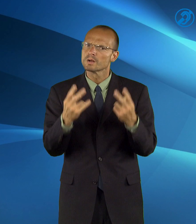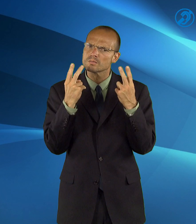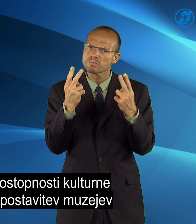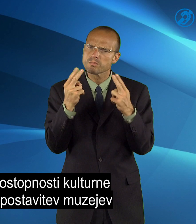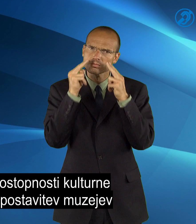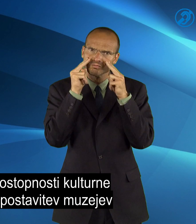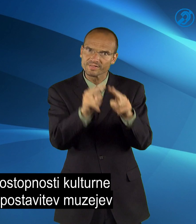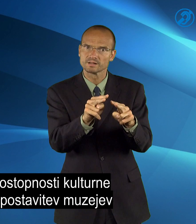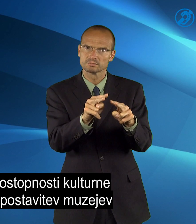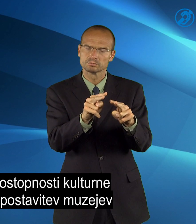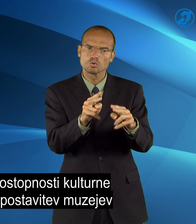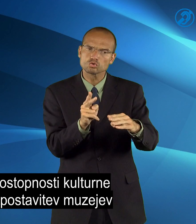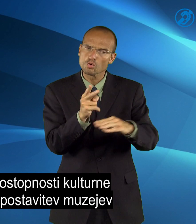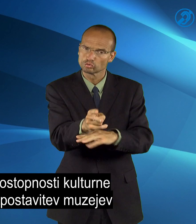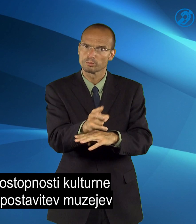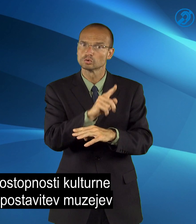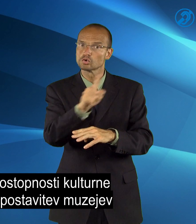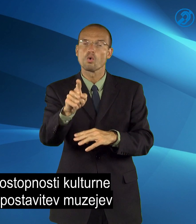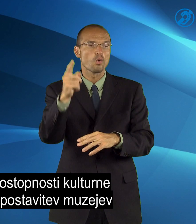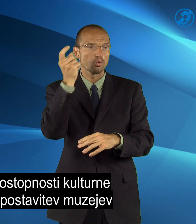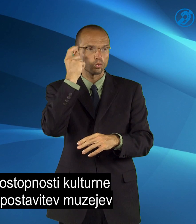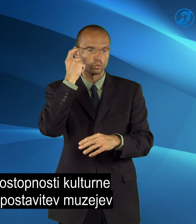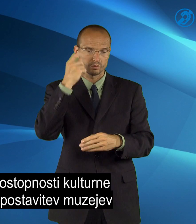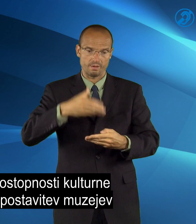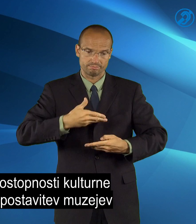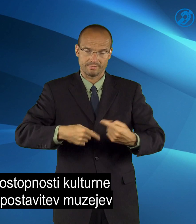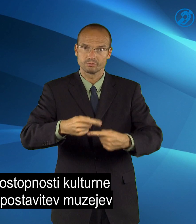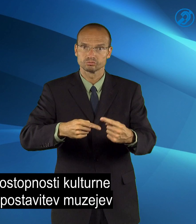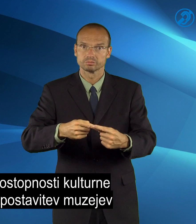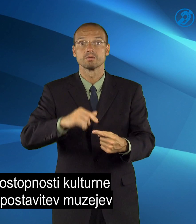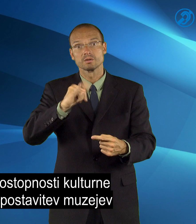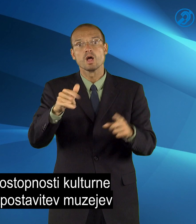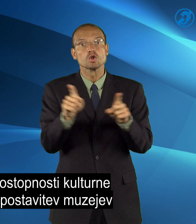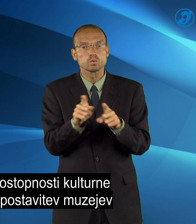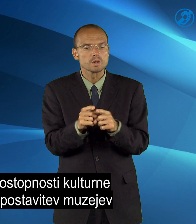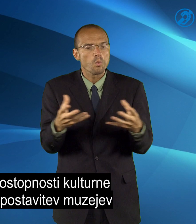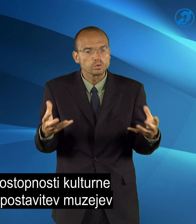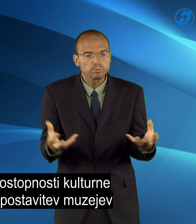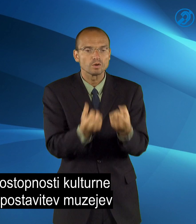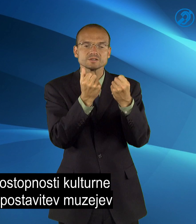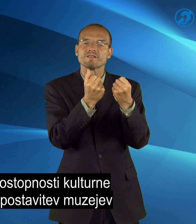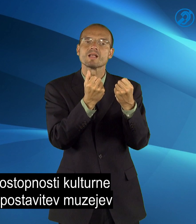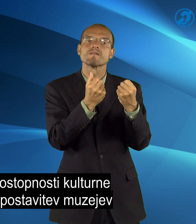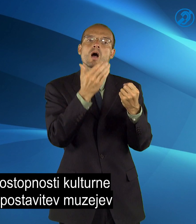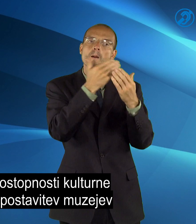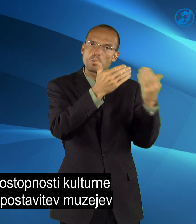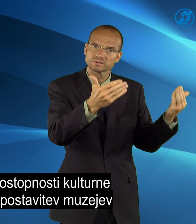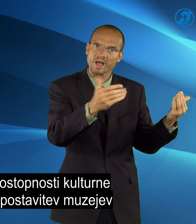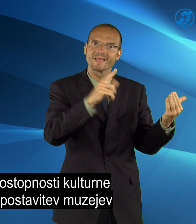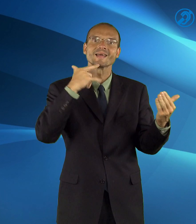Pomemben vidik dostopnosti kulturne dediščine je tudi vzpostavitev muzejev in galerij, v katerih se predstavljata preteklost